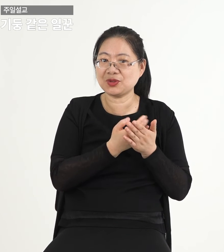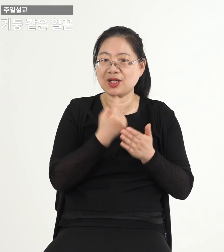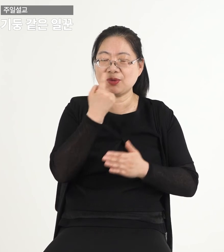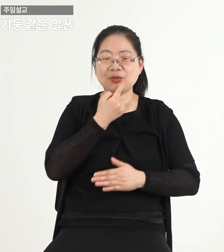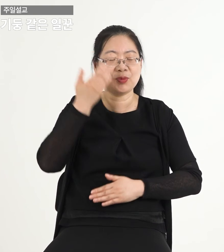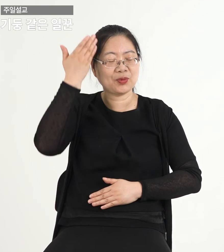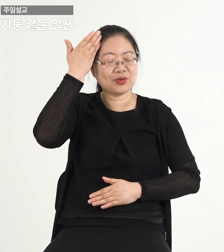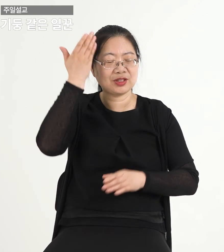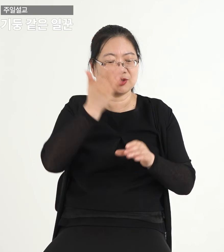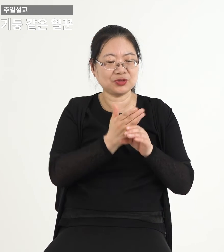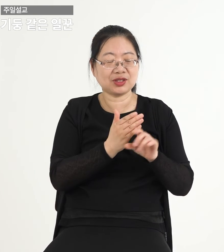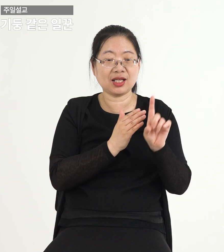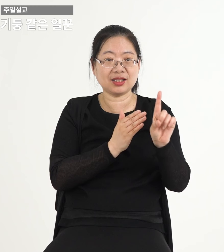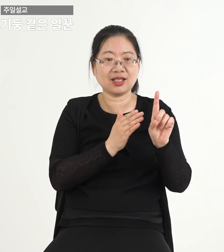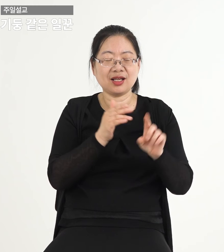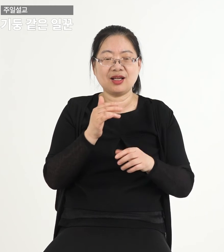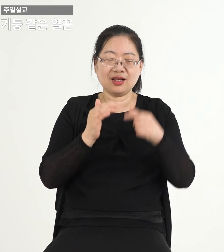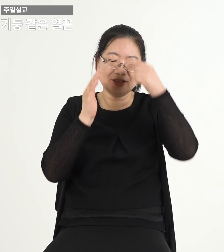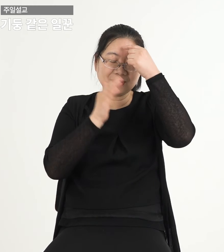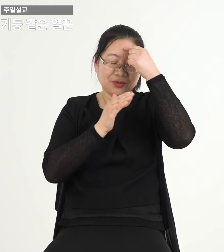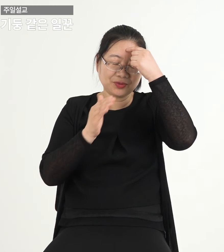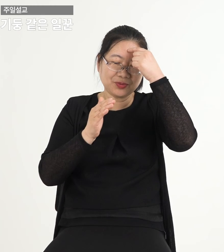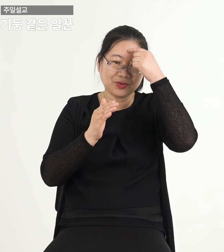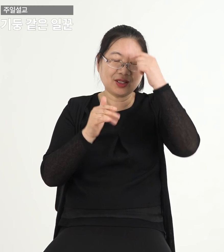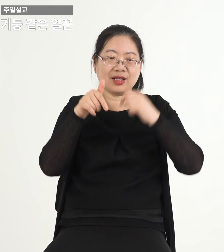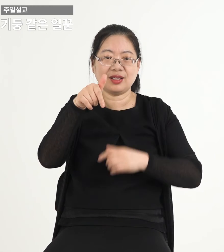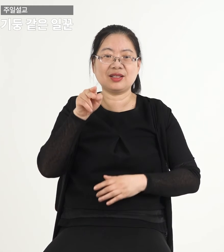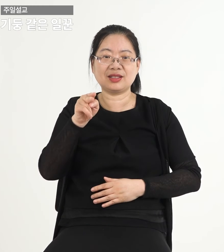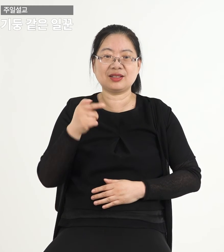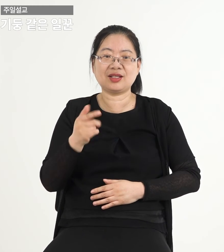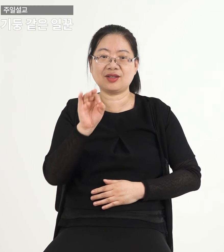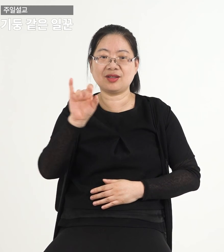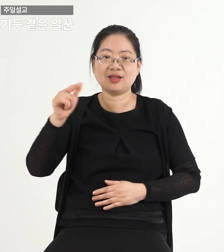가운데 성도의 견인이라는 교리가 있어요.